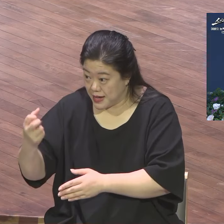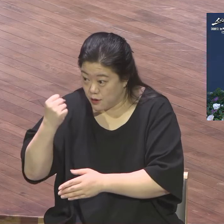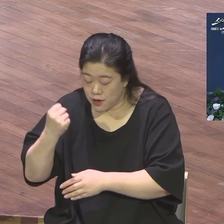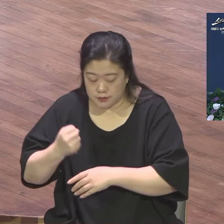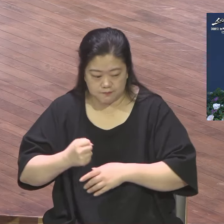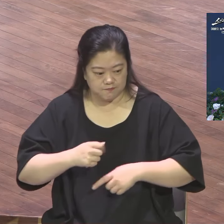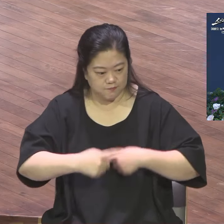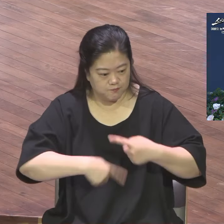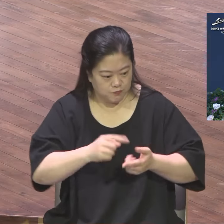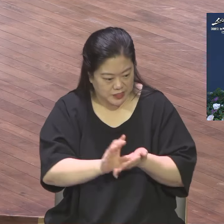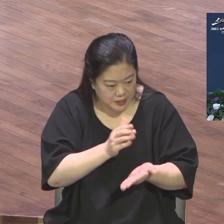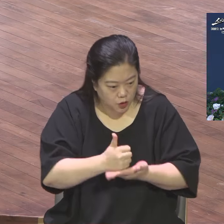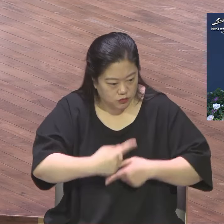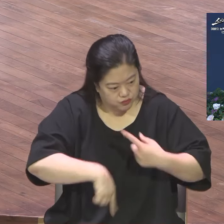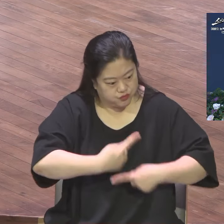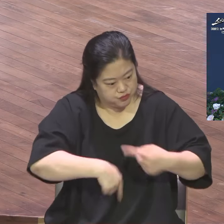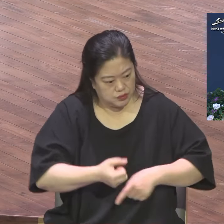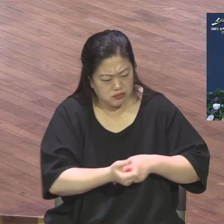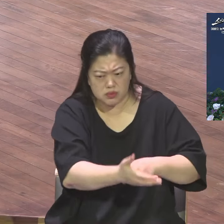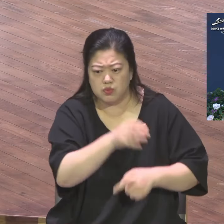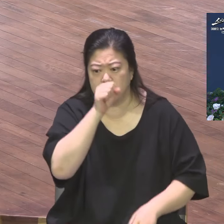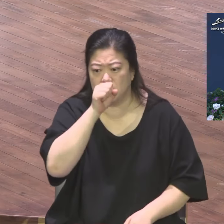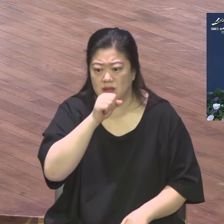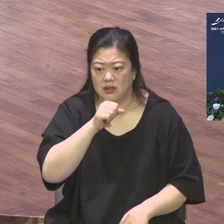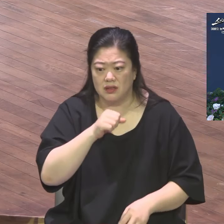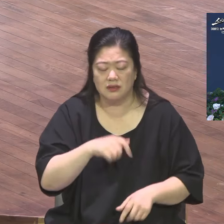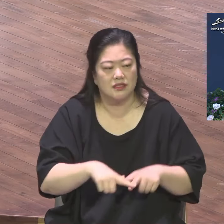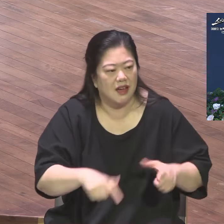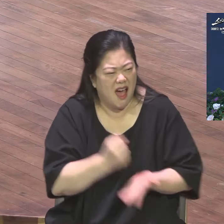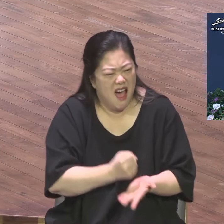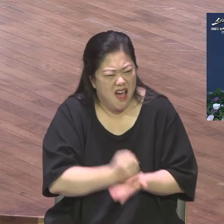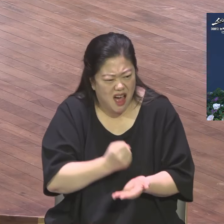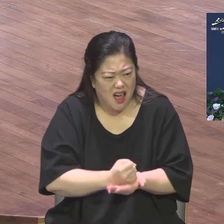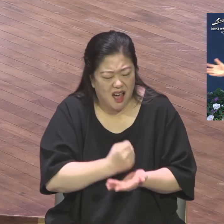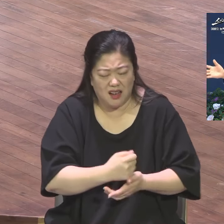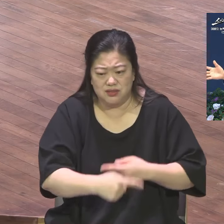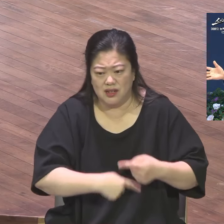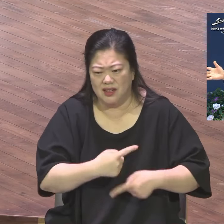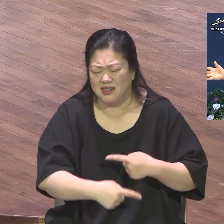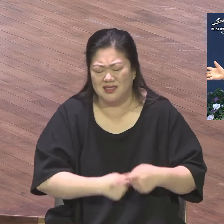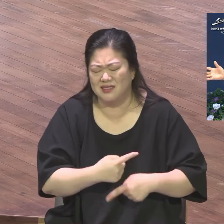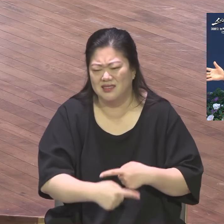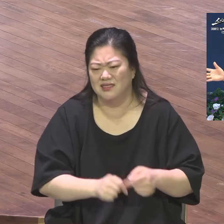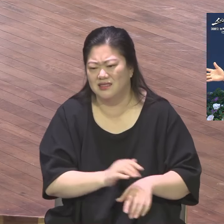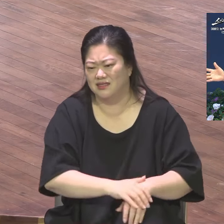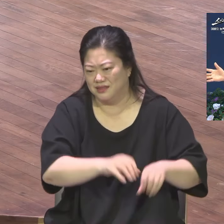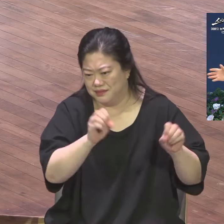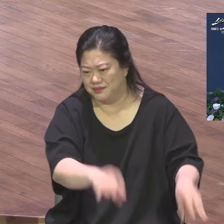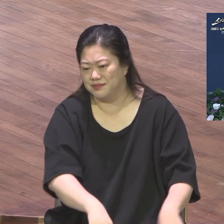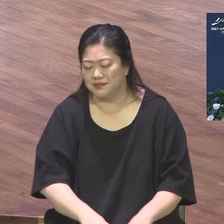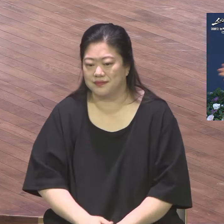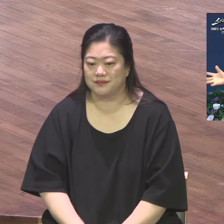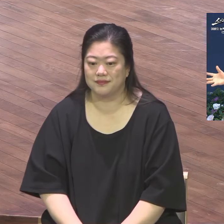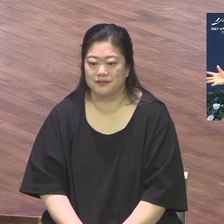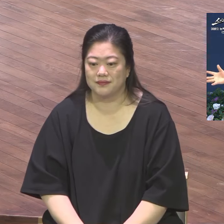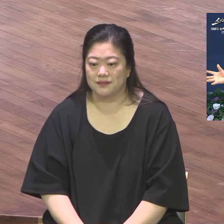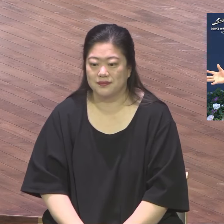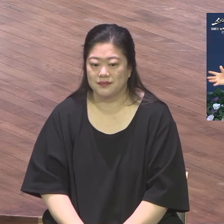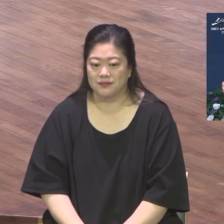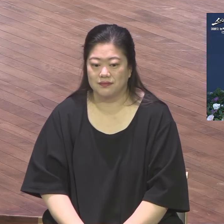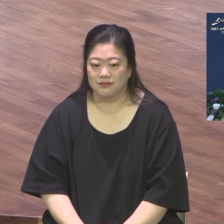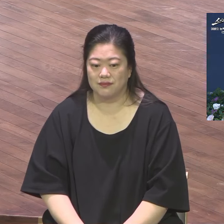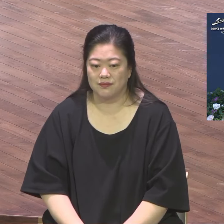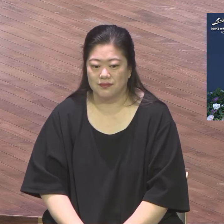말이요, 사단이 24시 예배 실패하게 만듭니다. 예배 실패자들은 절대 밖에나 영향 못 미칩니다. 절대로